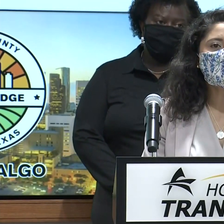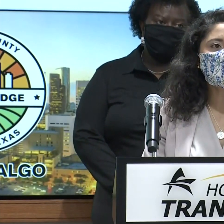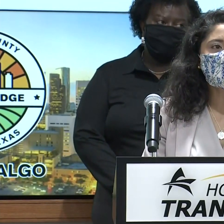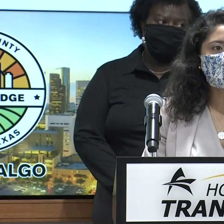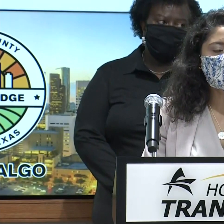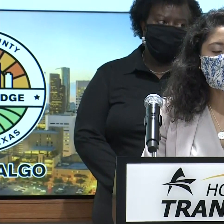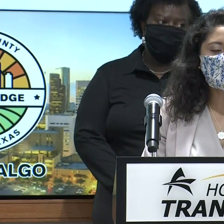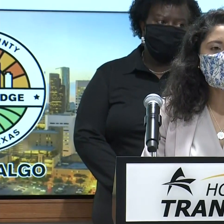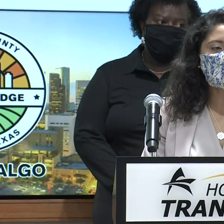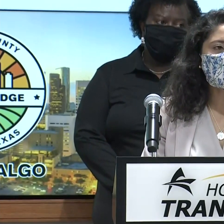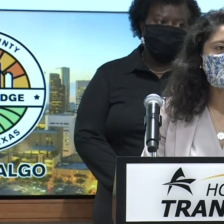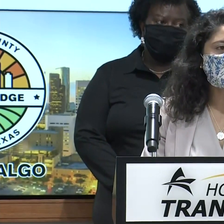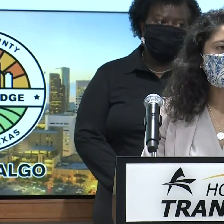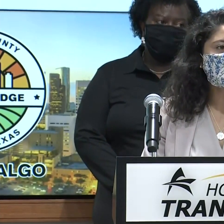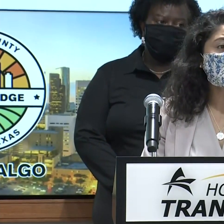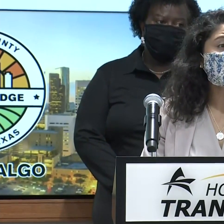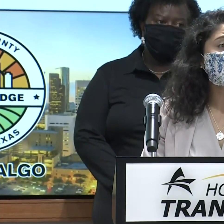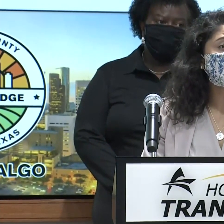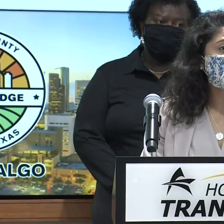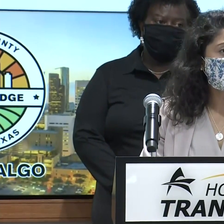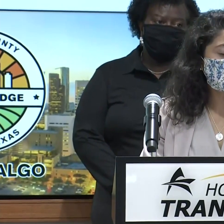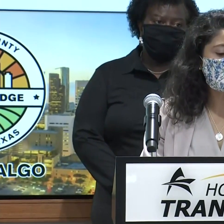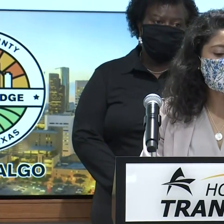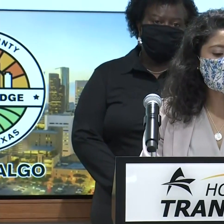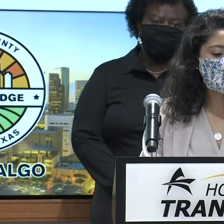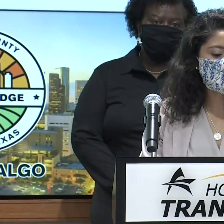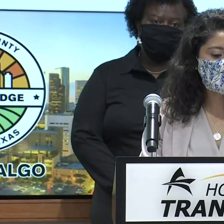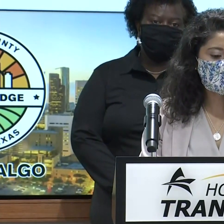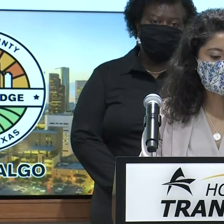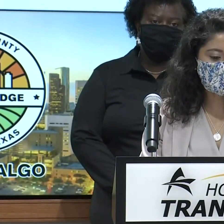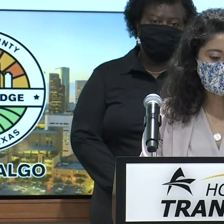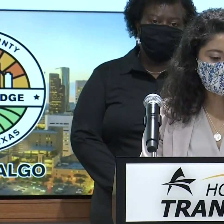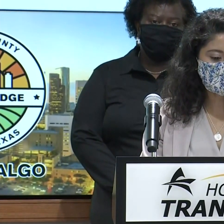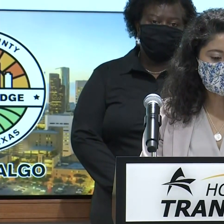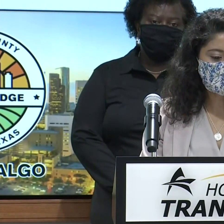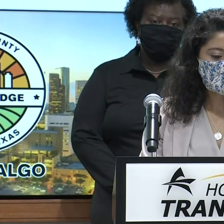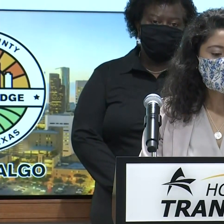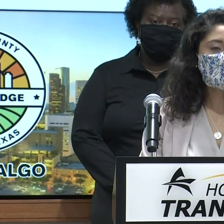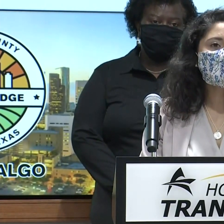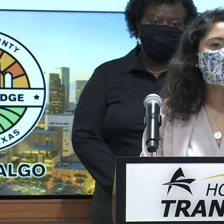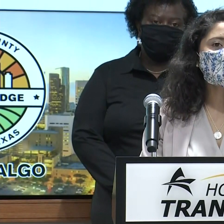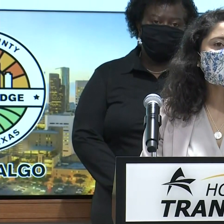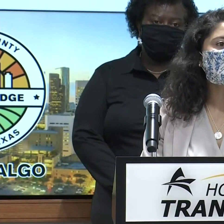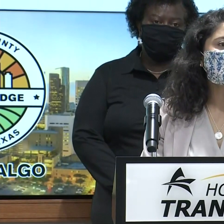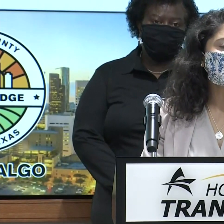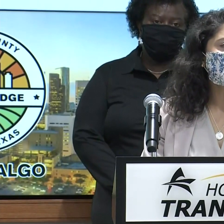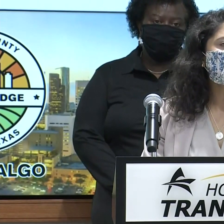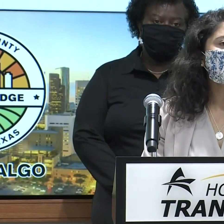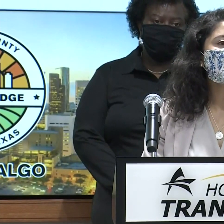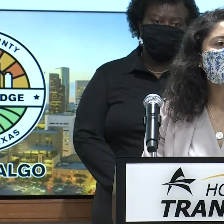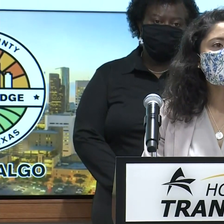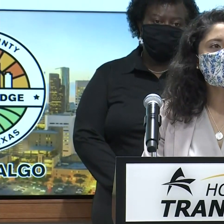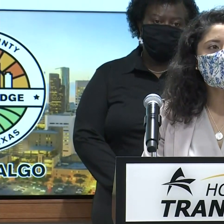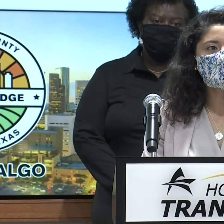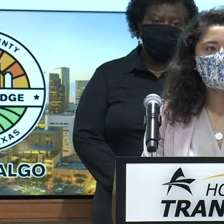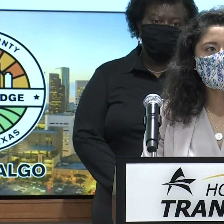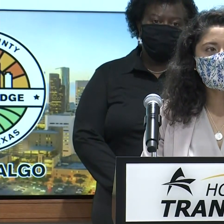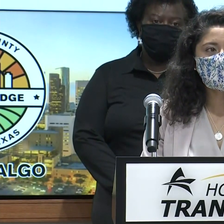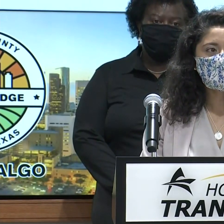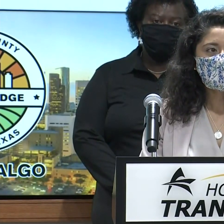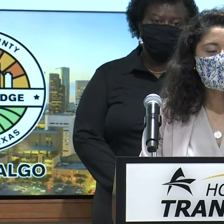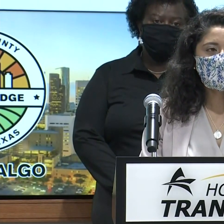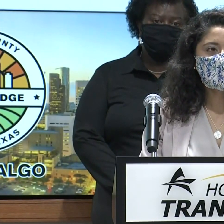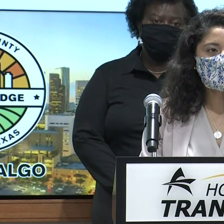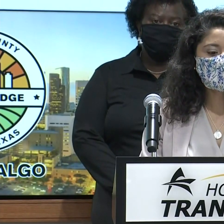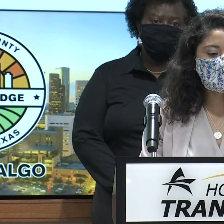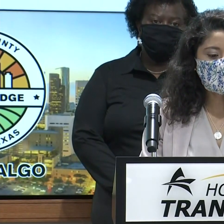presión y responder a los contaminadores que no siguen las leyes y no siguen las reglas. Y nuestro abogado de condado también ha sido